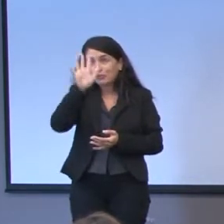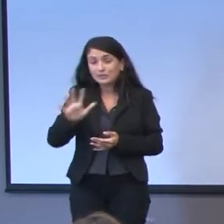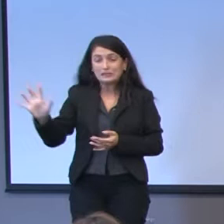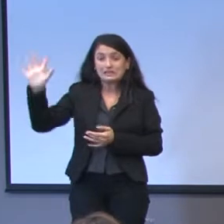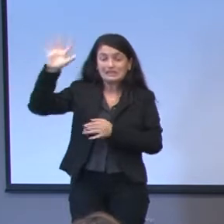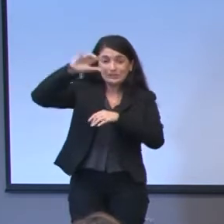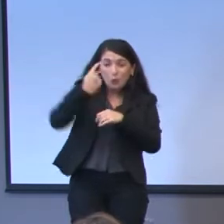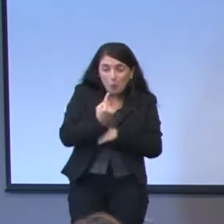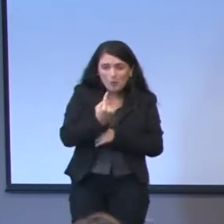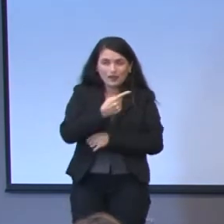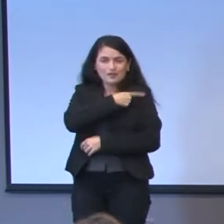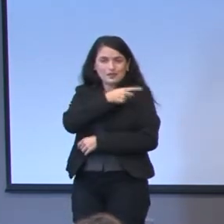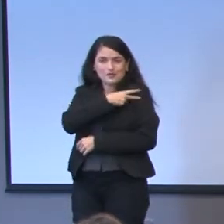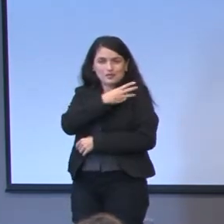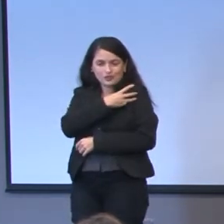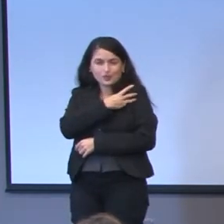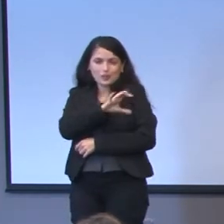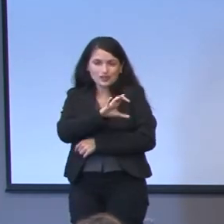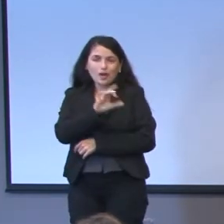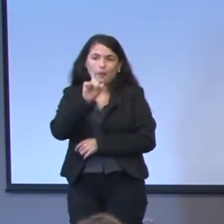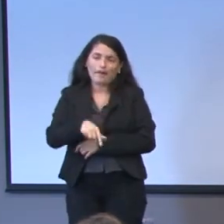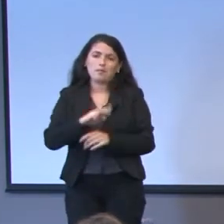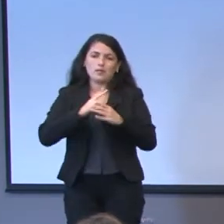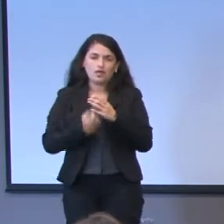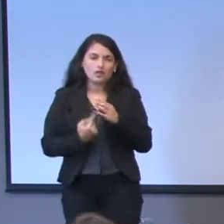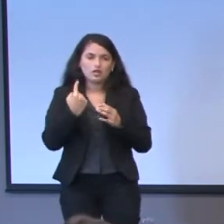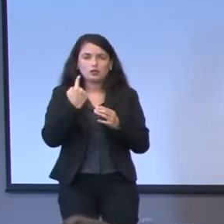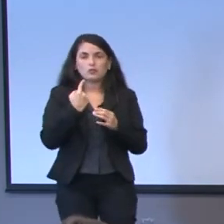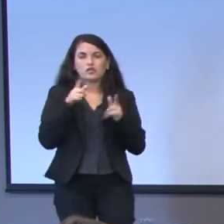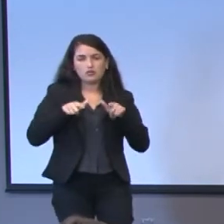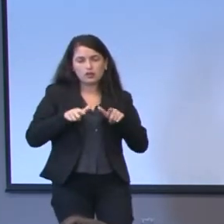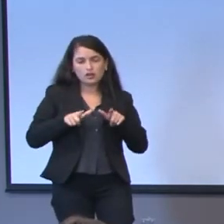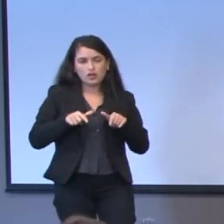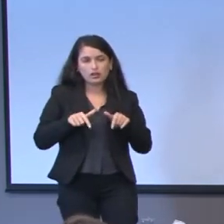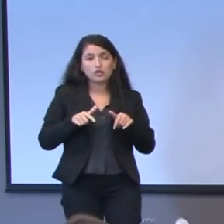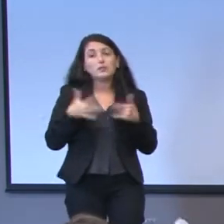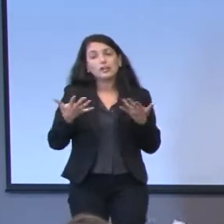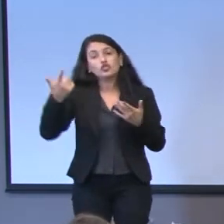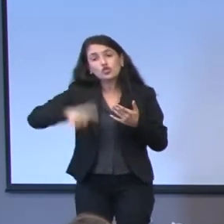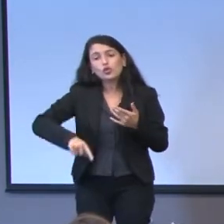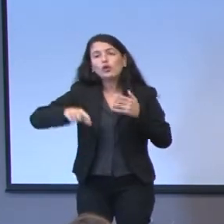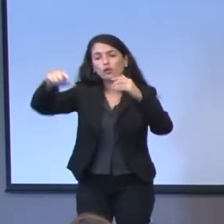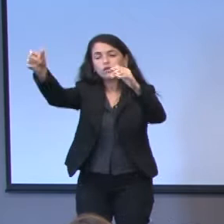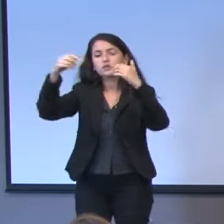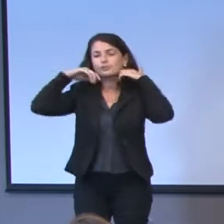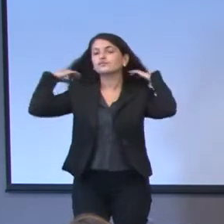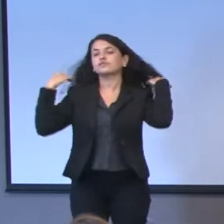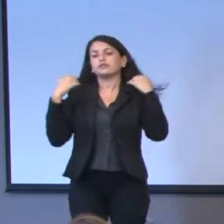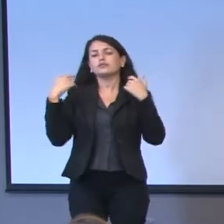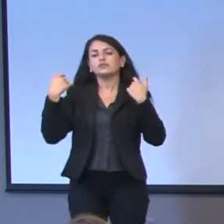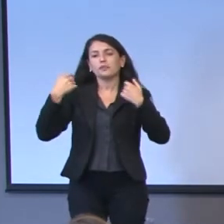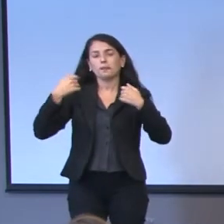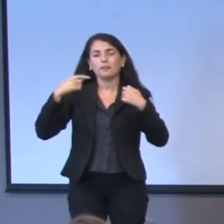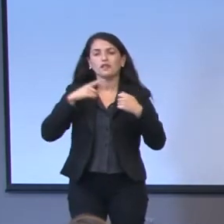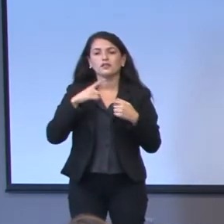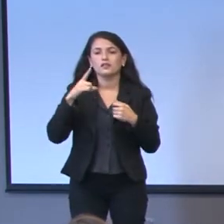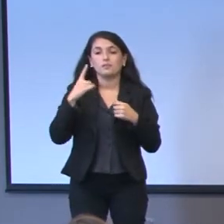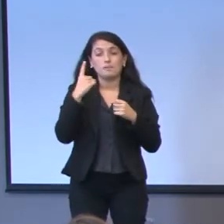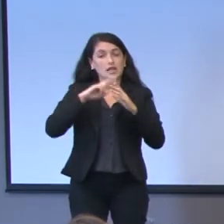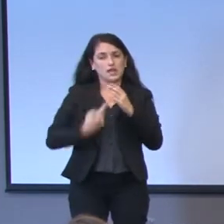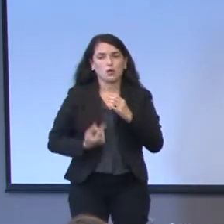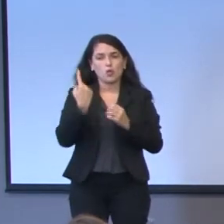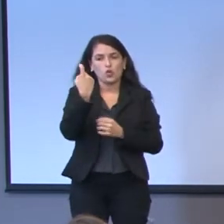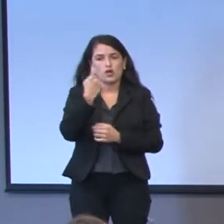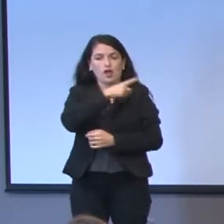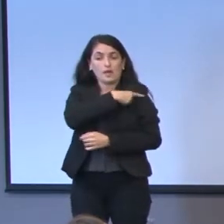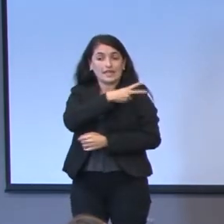Mas eu acho que, de novo, a gente tem que quebrar uma barreira de diálogo. E essa barreira vem dos dois lados, na minha convicção. Eu